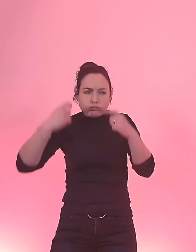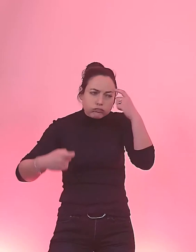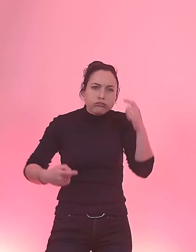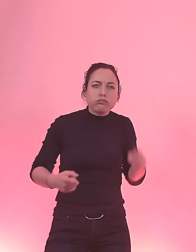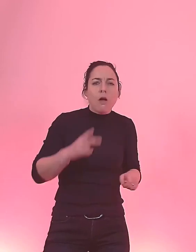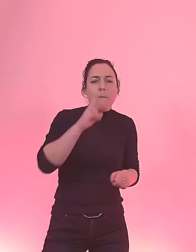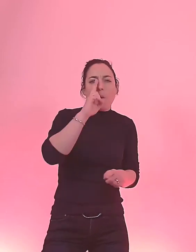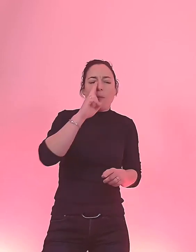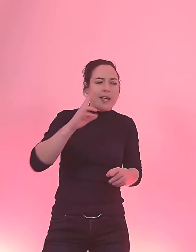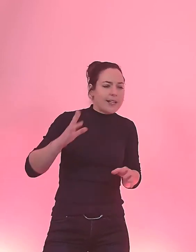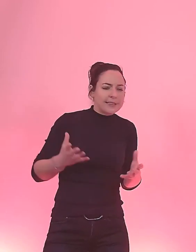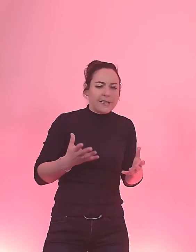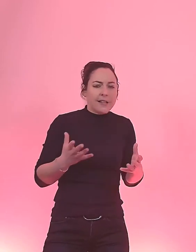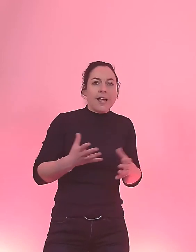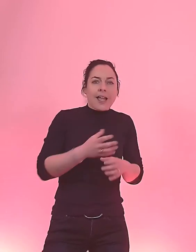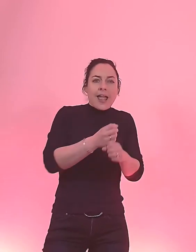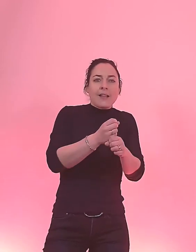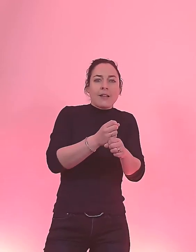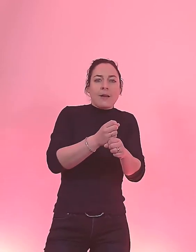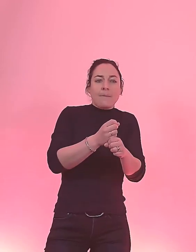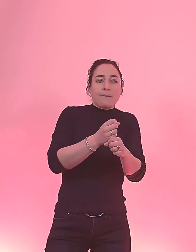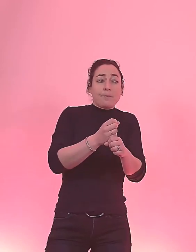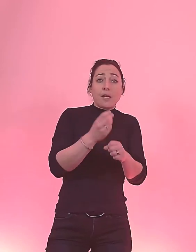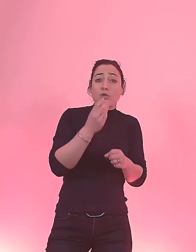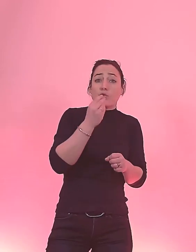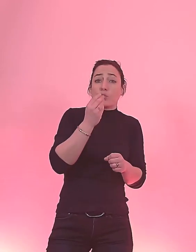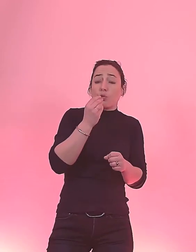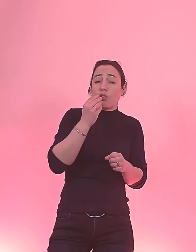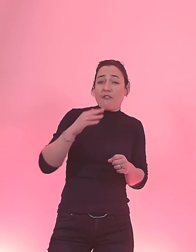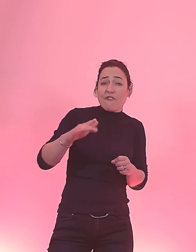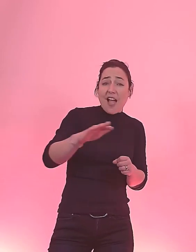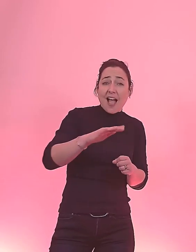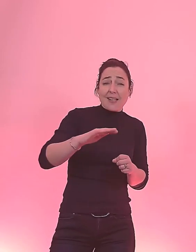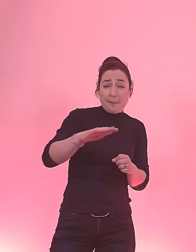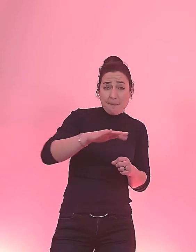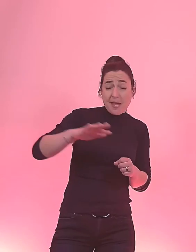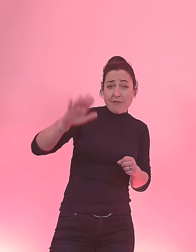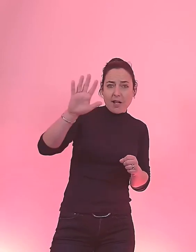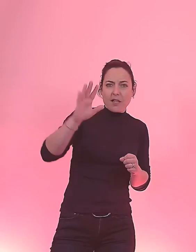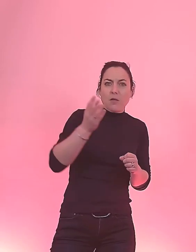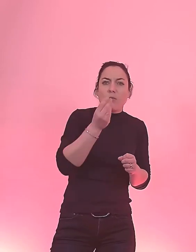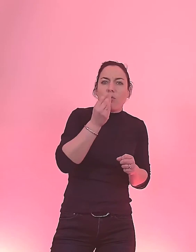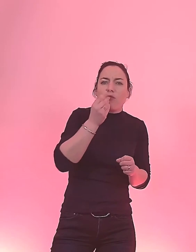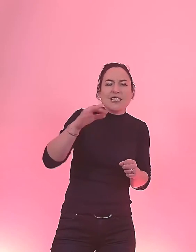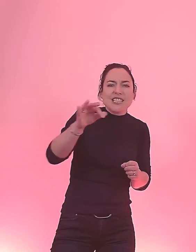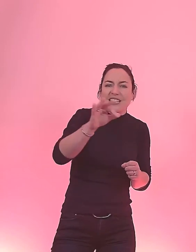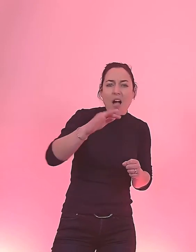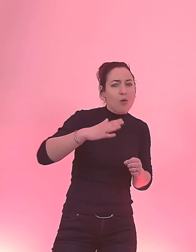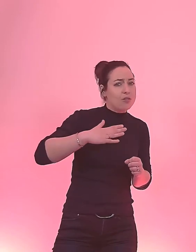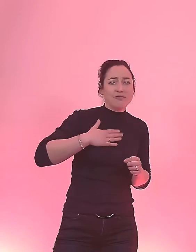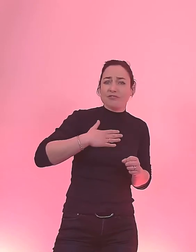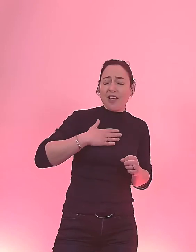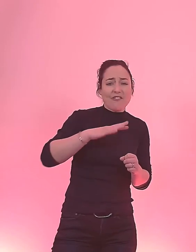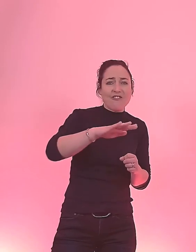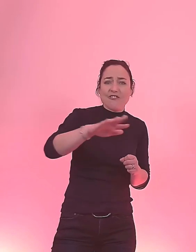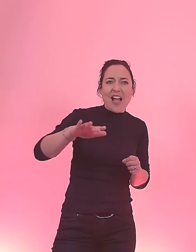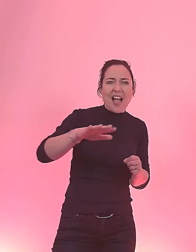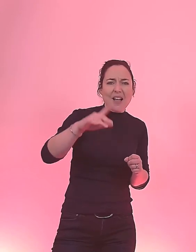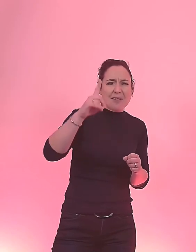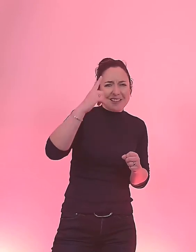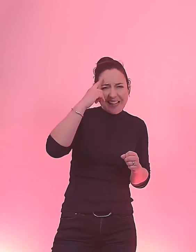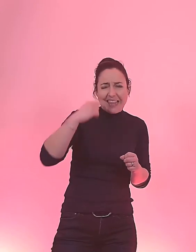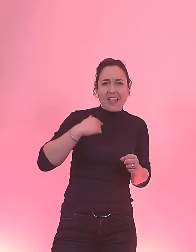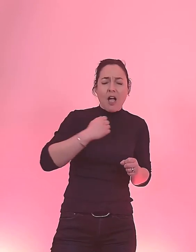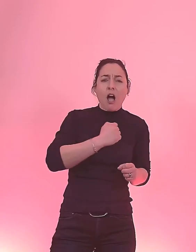te redden wat er te redden viel en opgeven het is zoet water het leven galilea maar ik proefde het zout en dat was niet van het water van het zijn dat als denk ik mijn